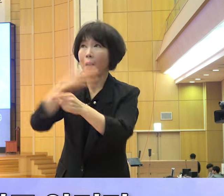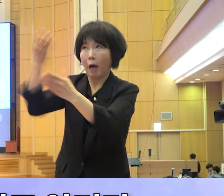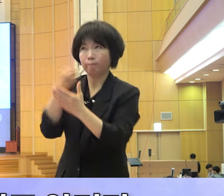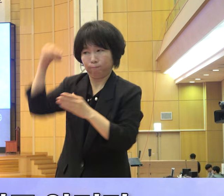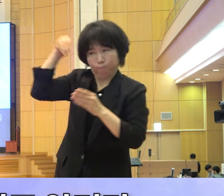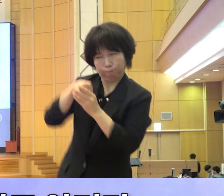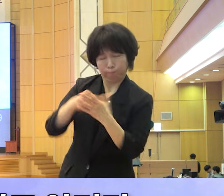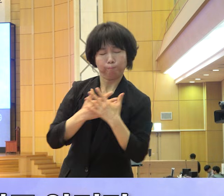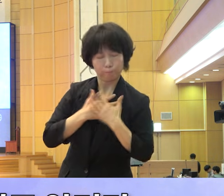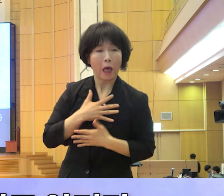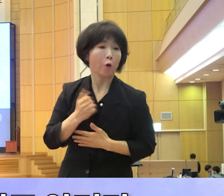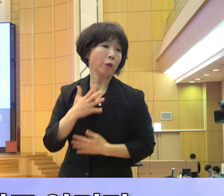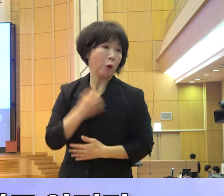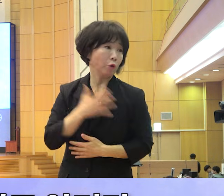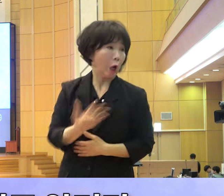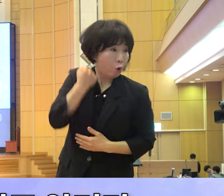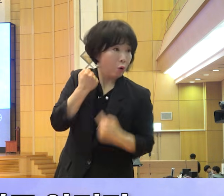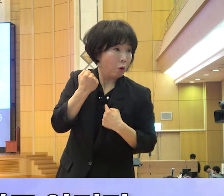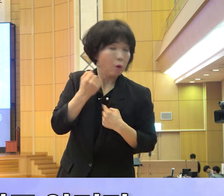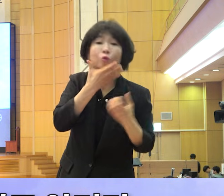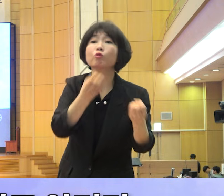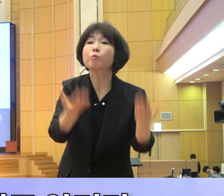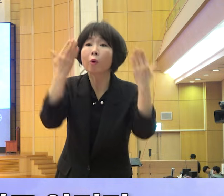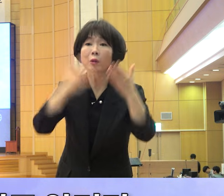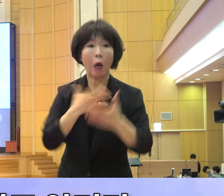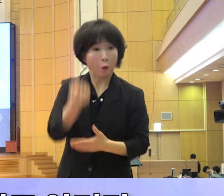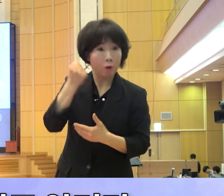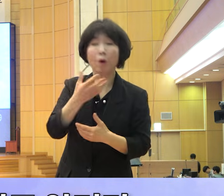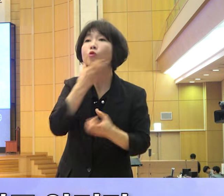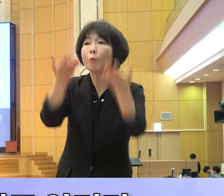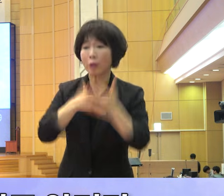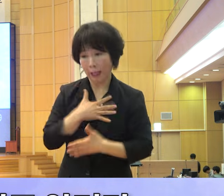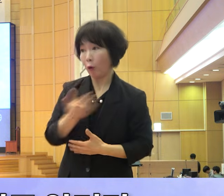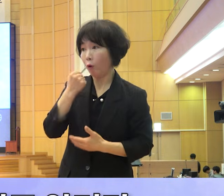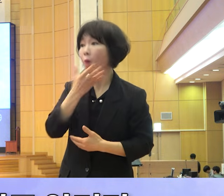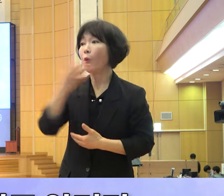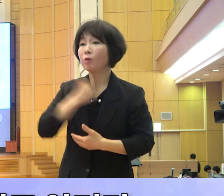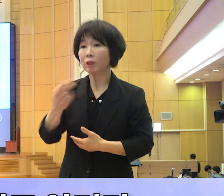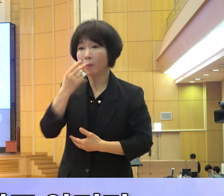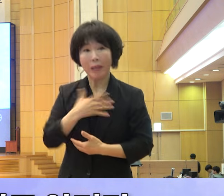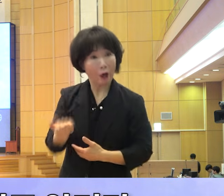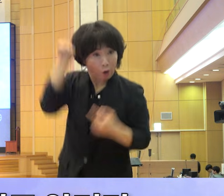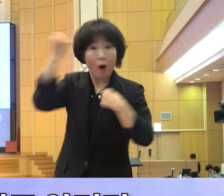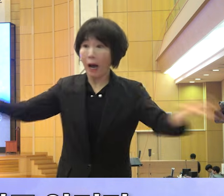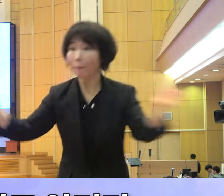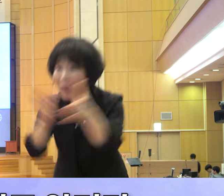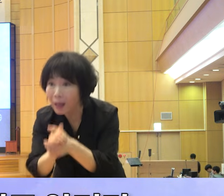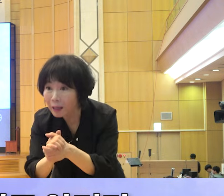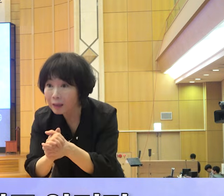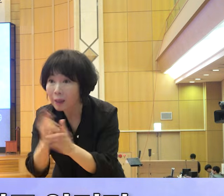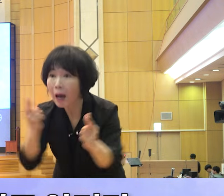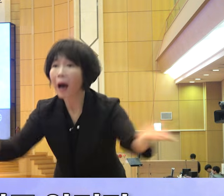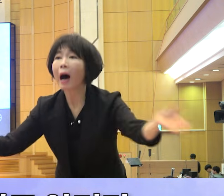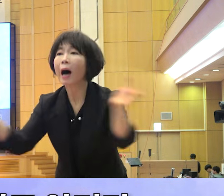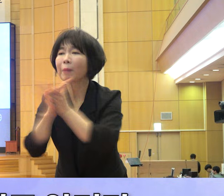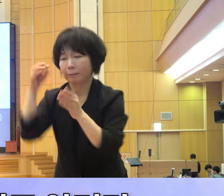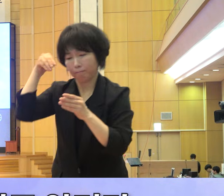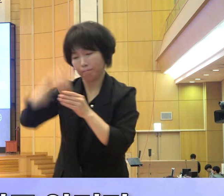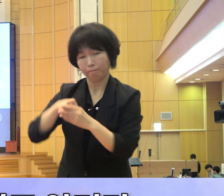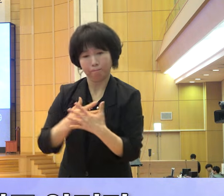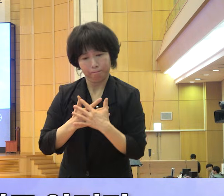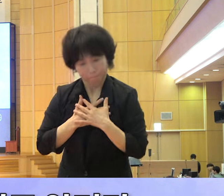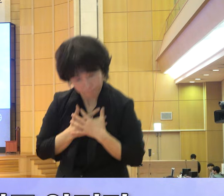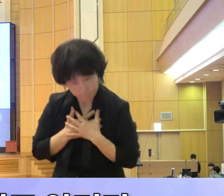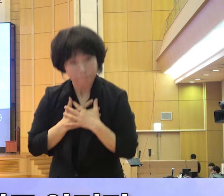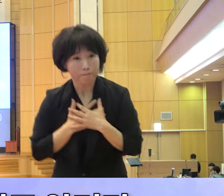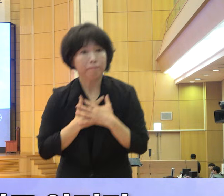말씀은 생명의 말씀이요, 축복의 말씀이요, 능력의 말씀인데, 그 말씀이 내게 역사할 때 생명의 을